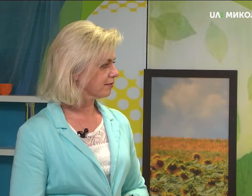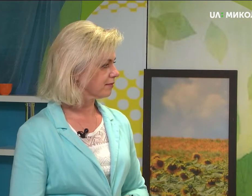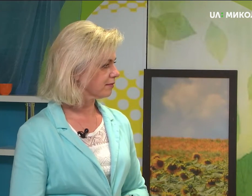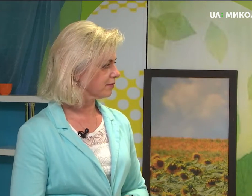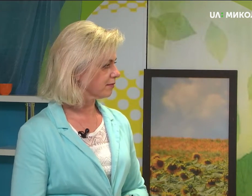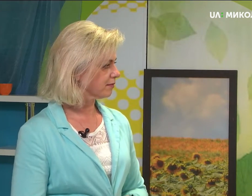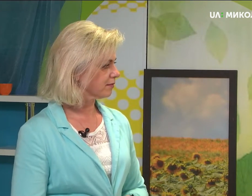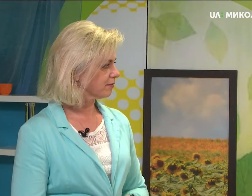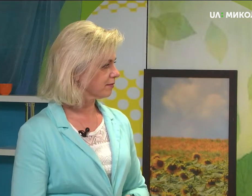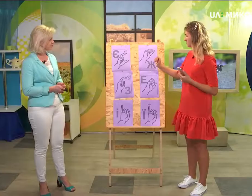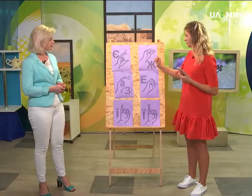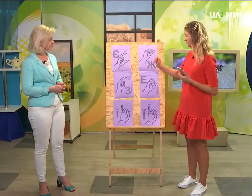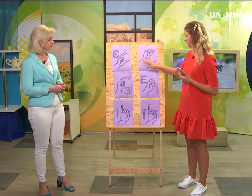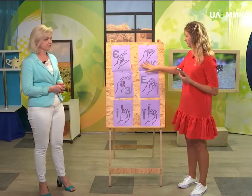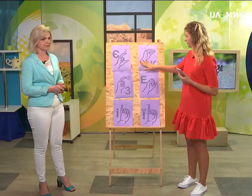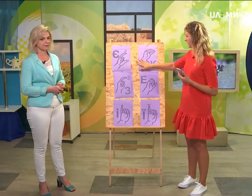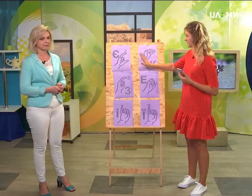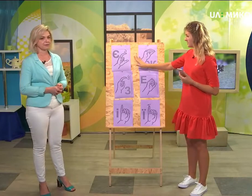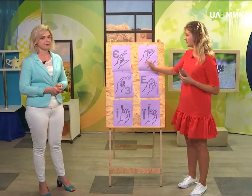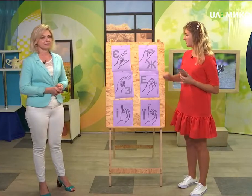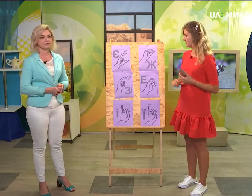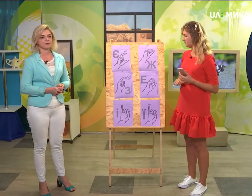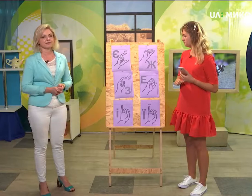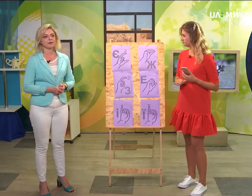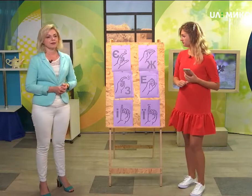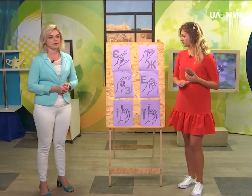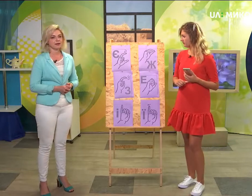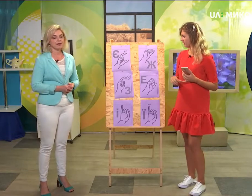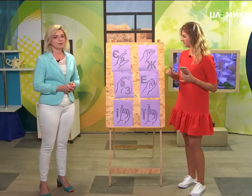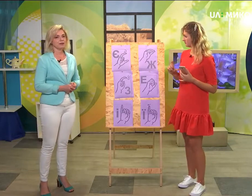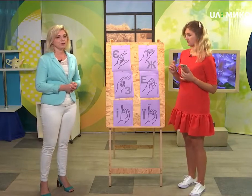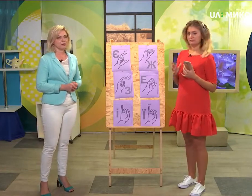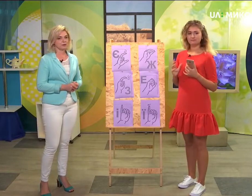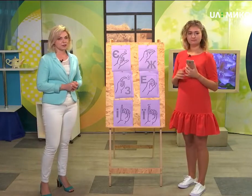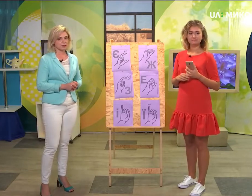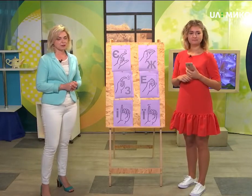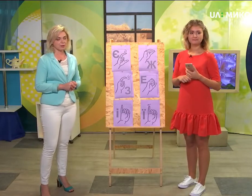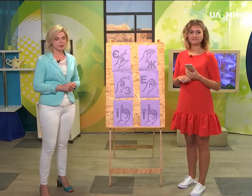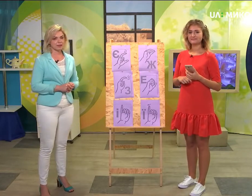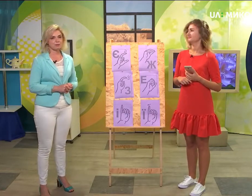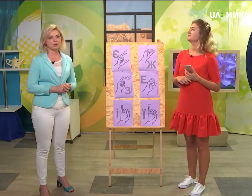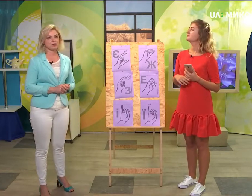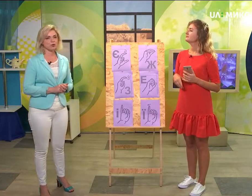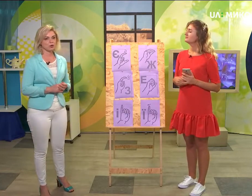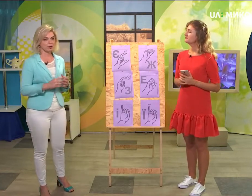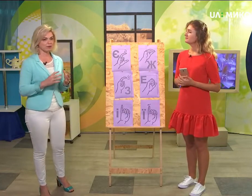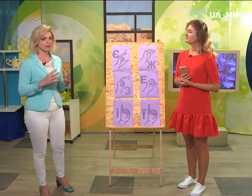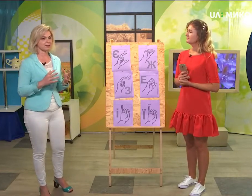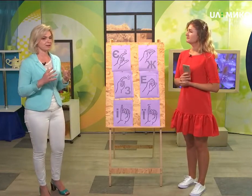у нас ось на нашому плакаті це саме є. Так, ми пам'ятаємо, що руки в нас